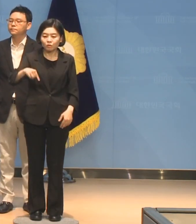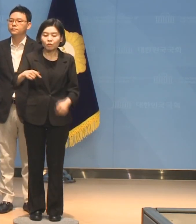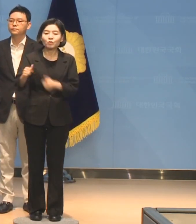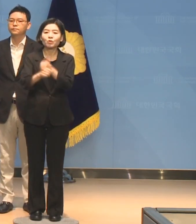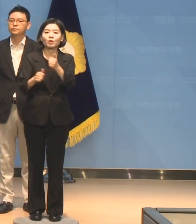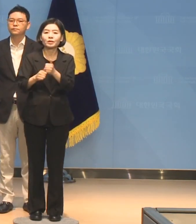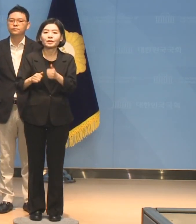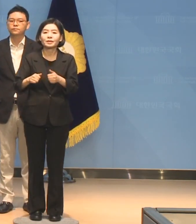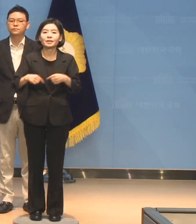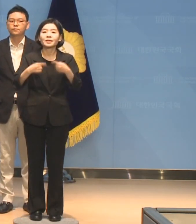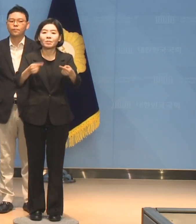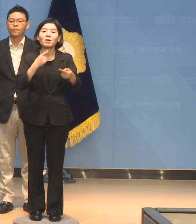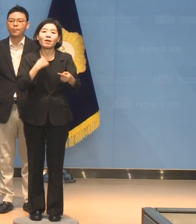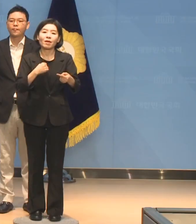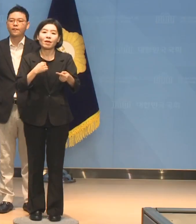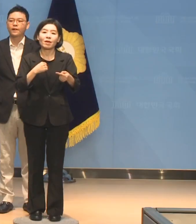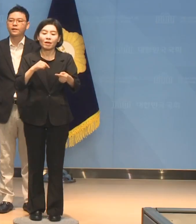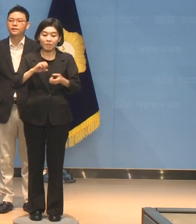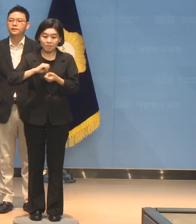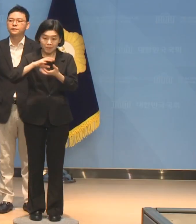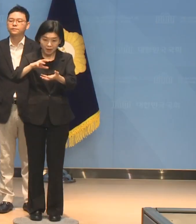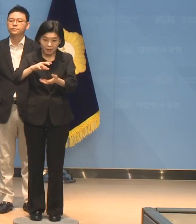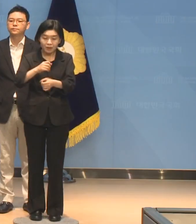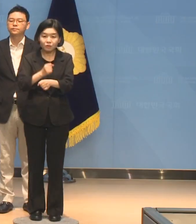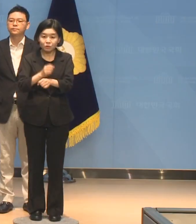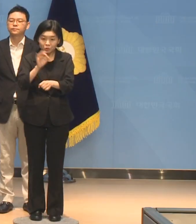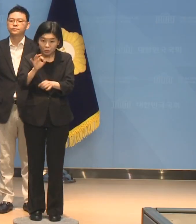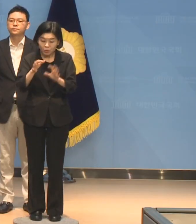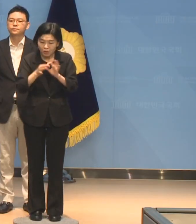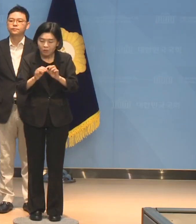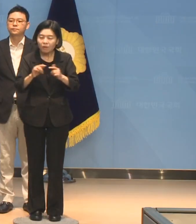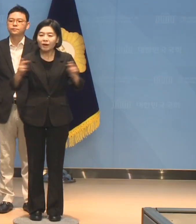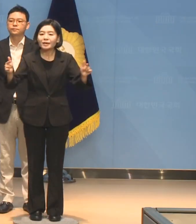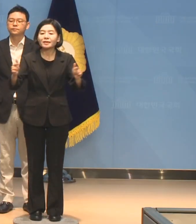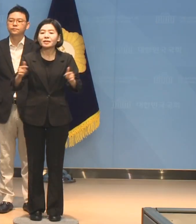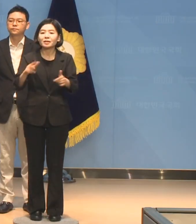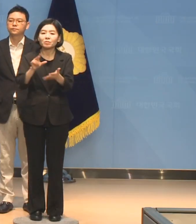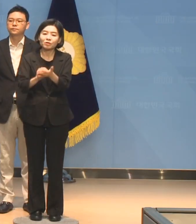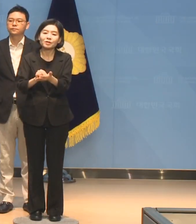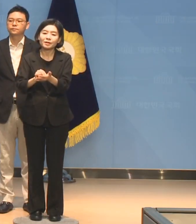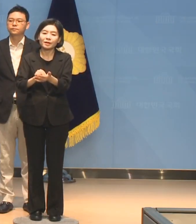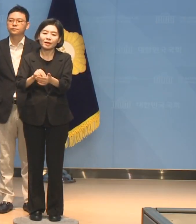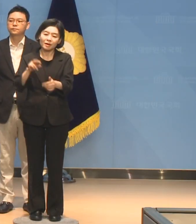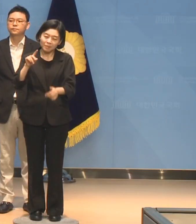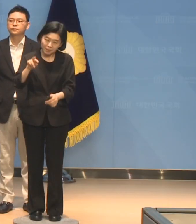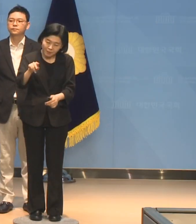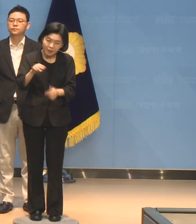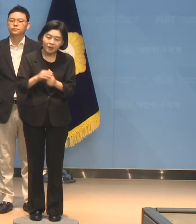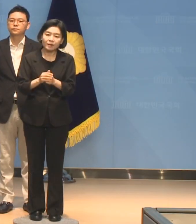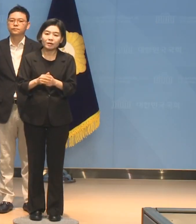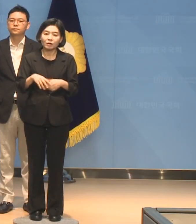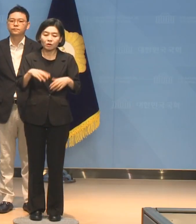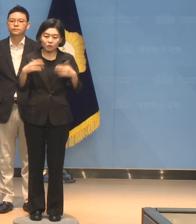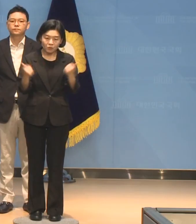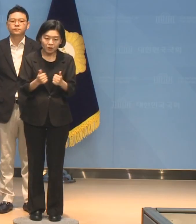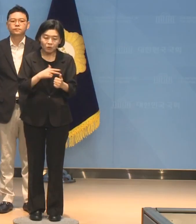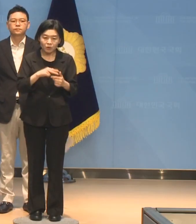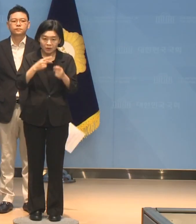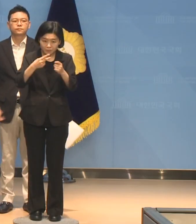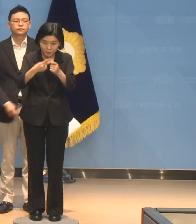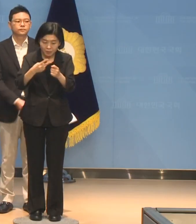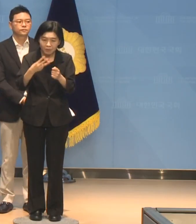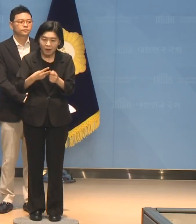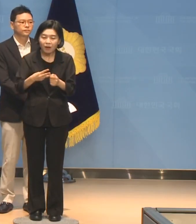상당히 계속해서 지속적으로 이제 지적을 해왔었고 또 재선 3선 때 산업통상자본